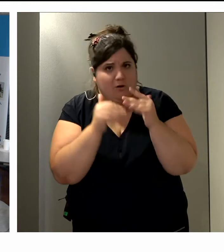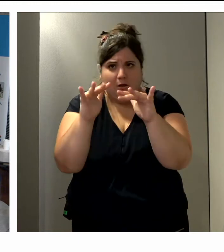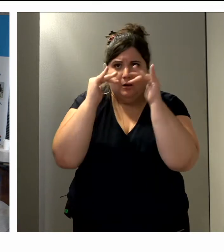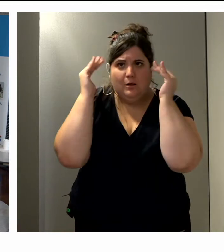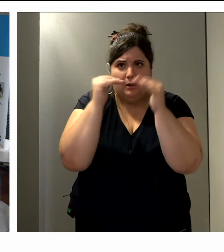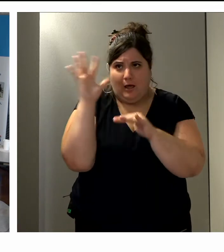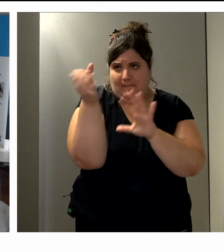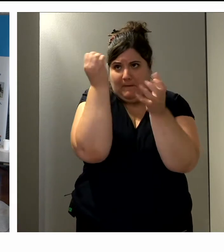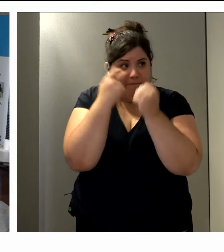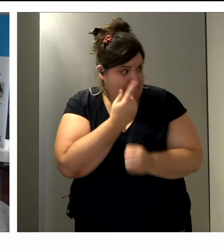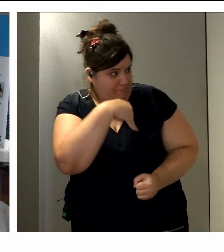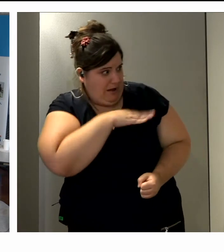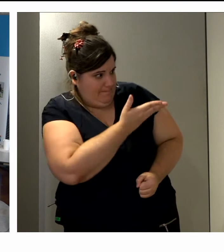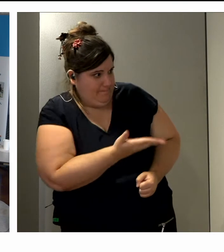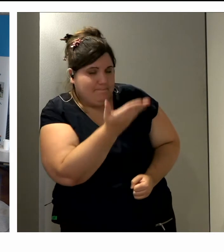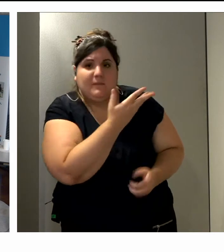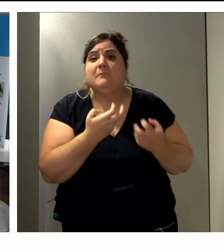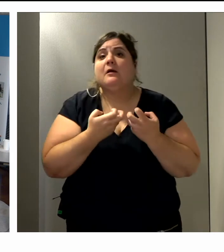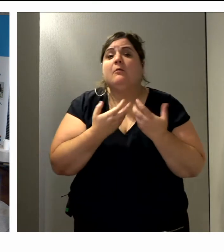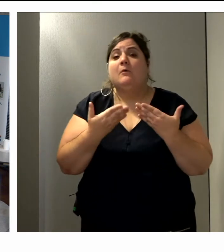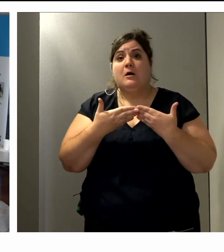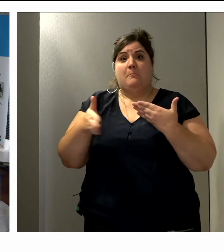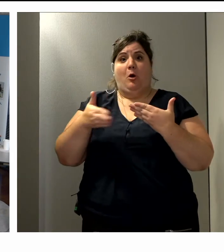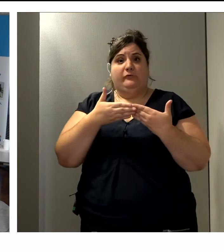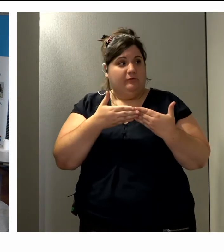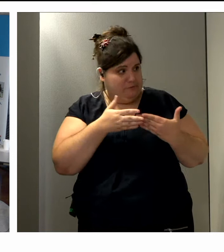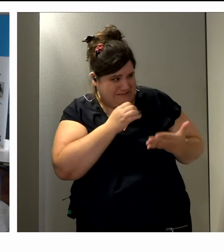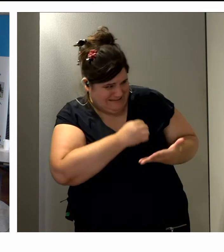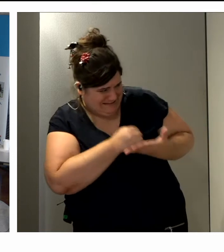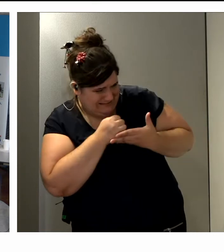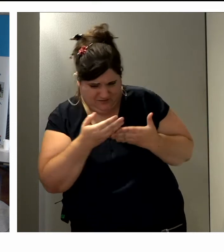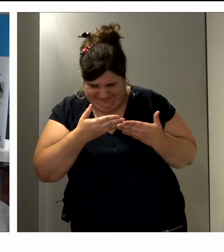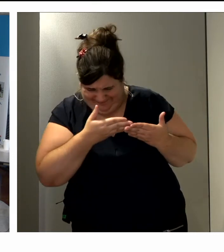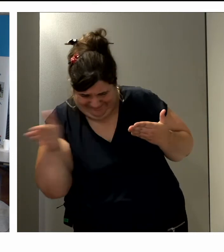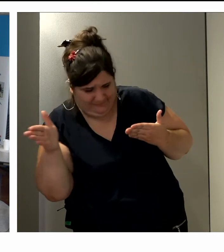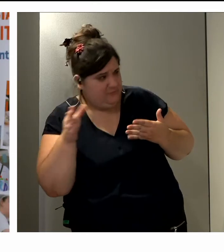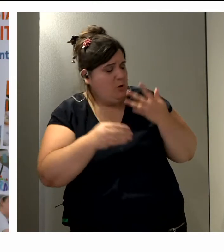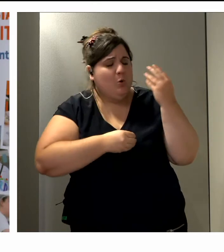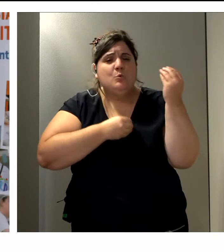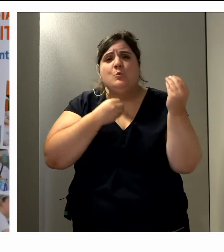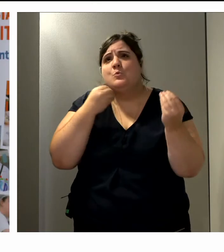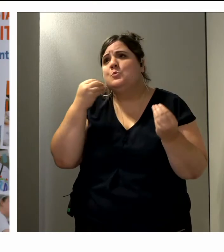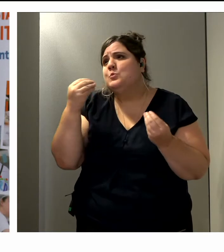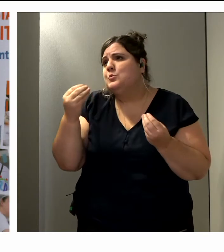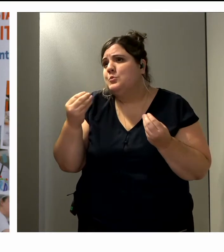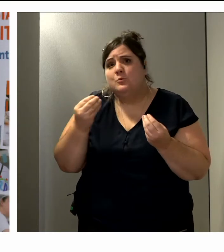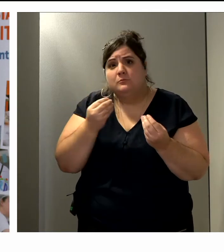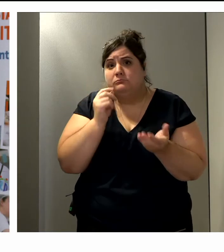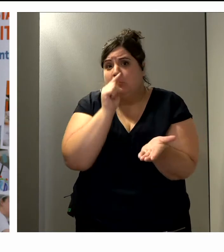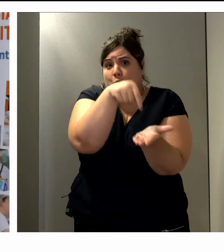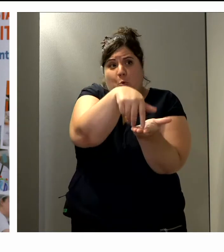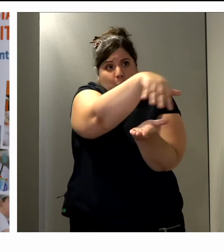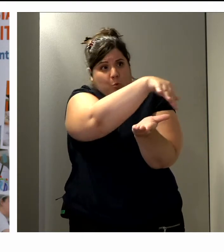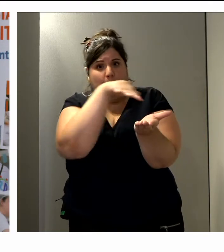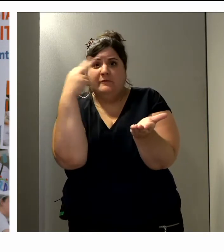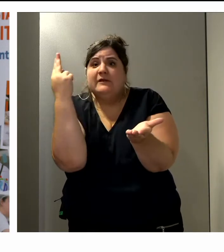tout simplement. Il y a les portes qui sont difficiles à ouvrir, il y a sur le campus